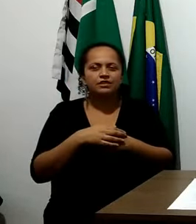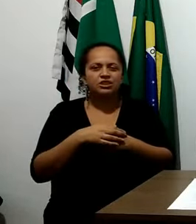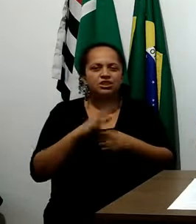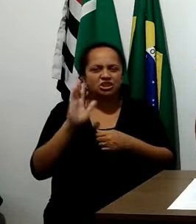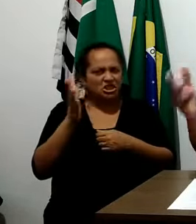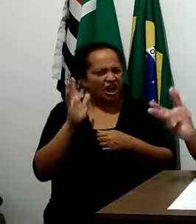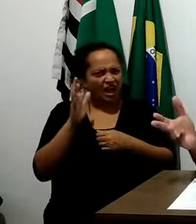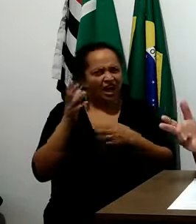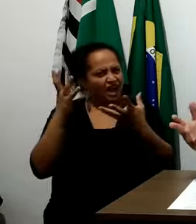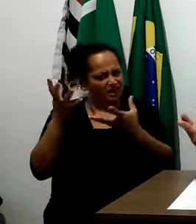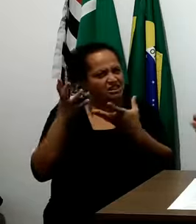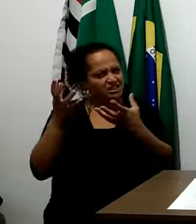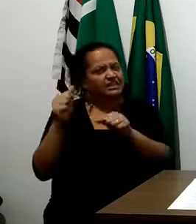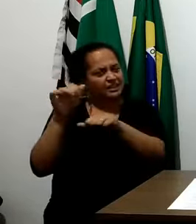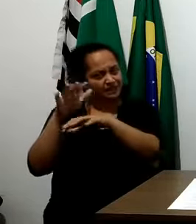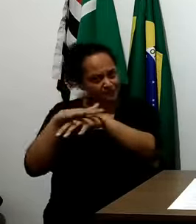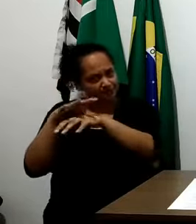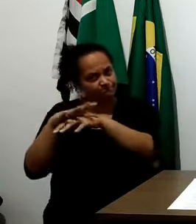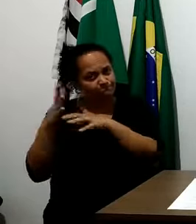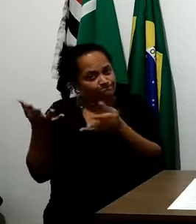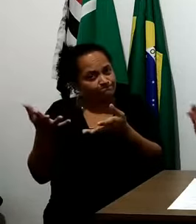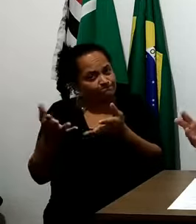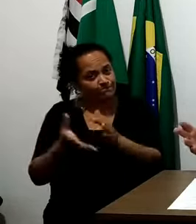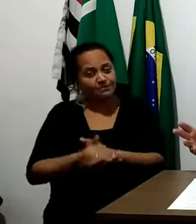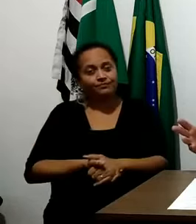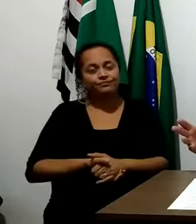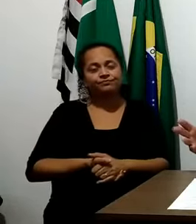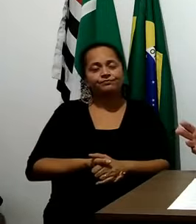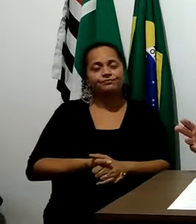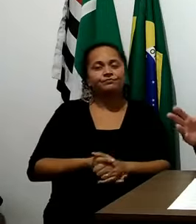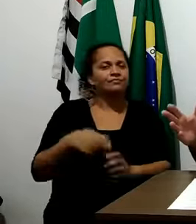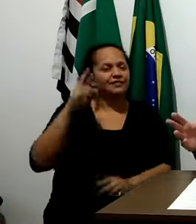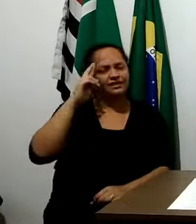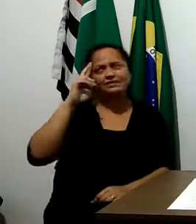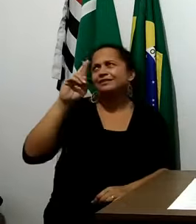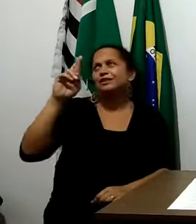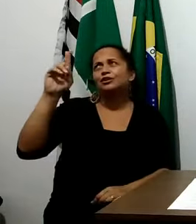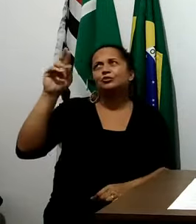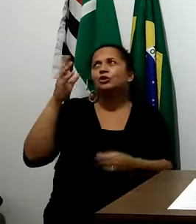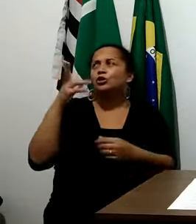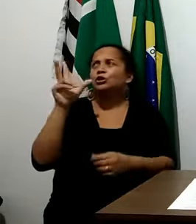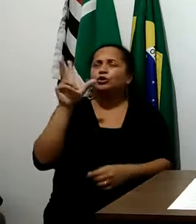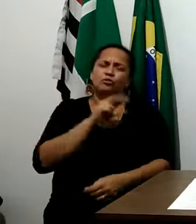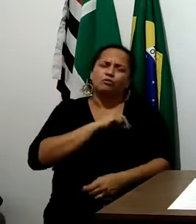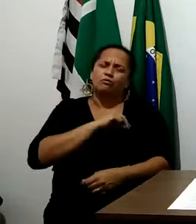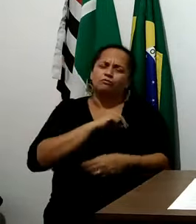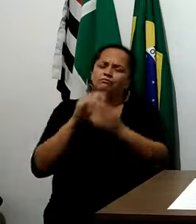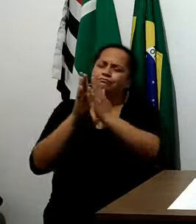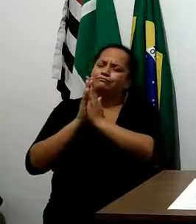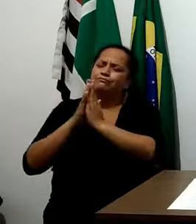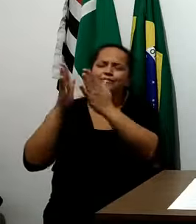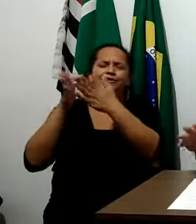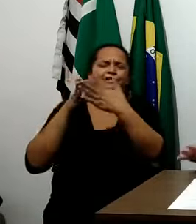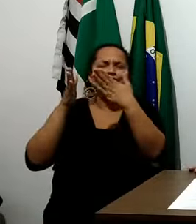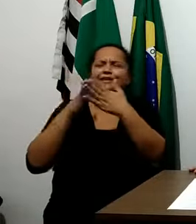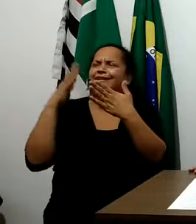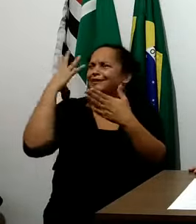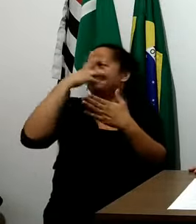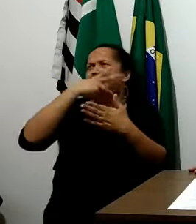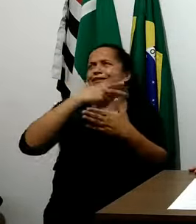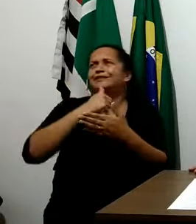já direcionado a fazer. Senhor, que papel lindo esse papel de intercessor. Então